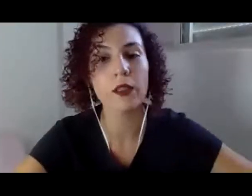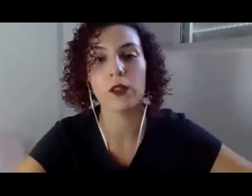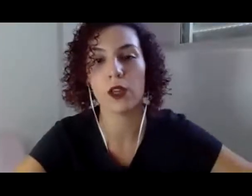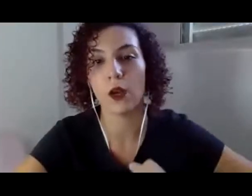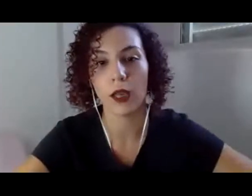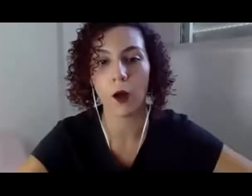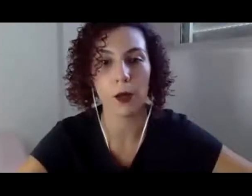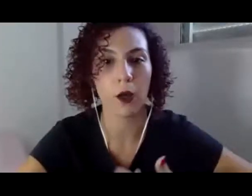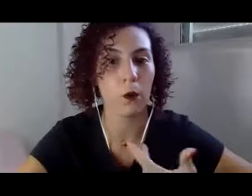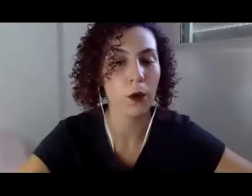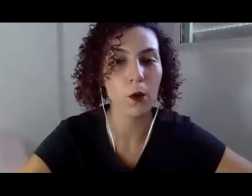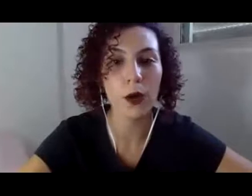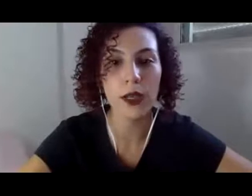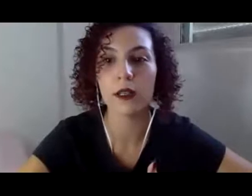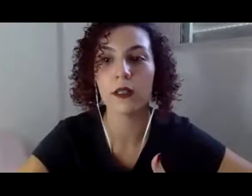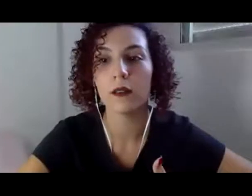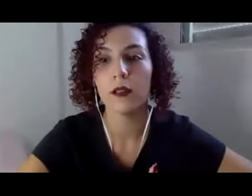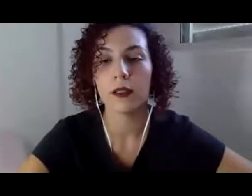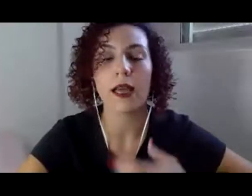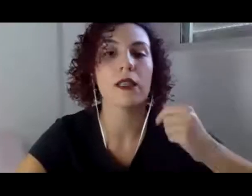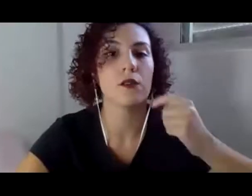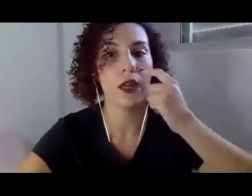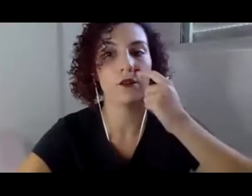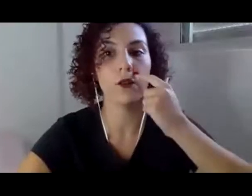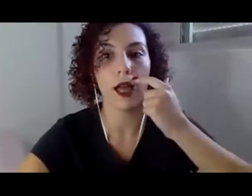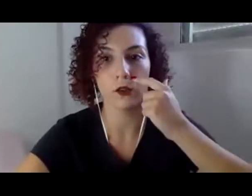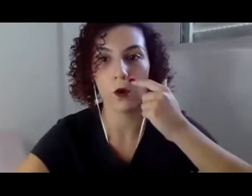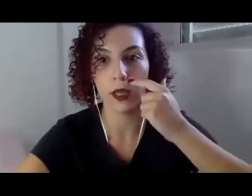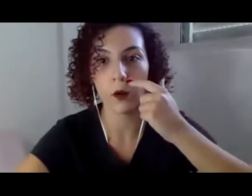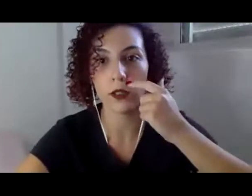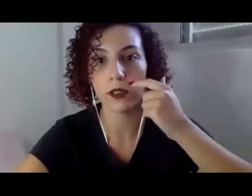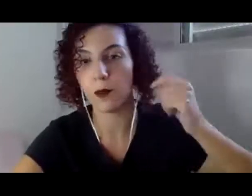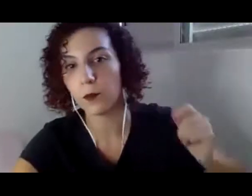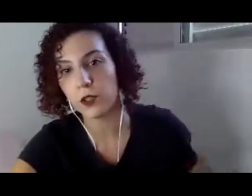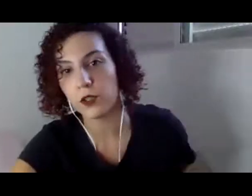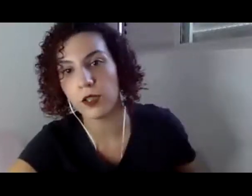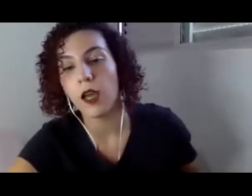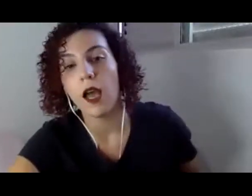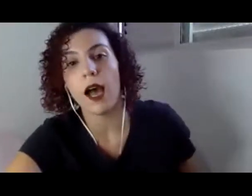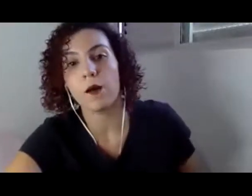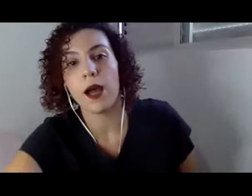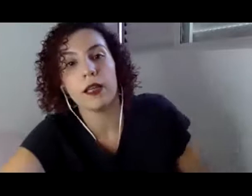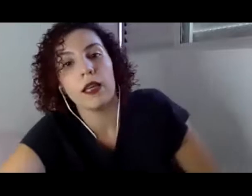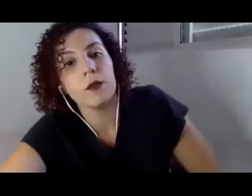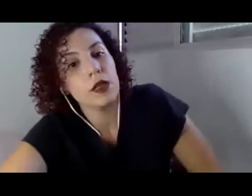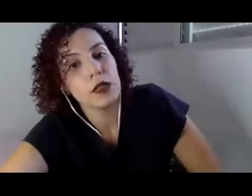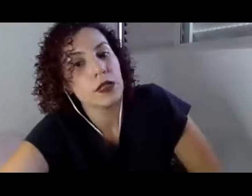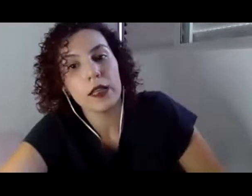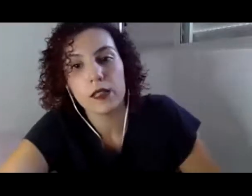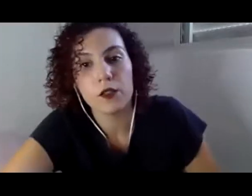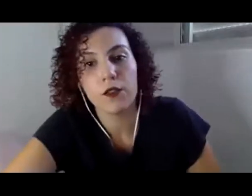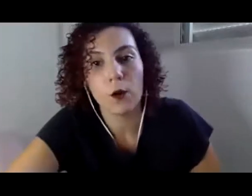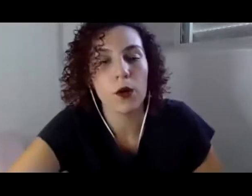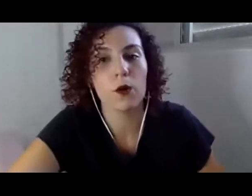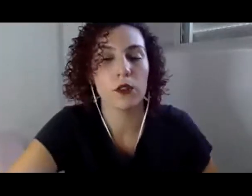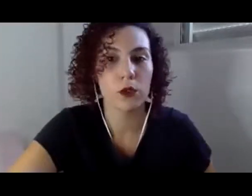Tudo certo, gente? Alguém quer comentar alguma coisa? Tá? Vocês fiquem à vontade. Qualquer coisa, também vou pedir a Maria aí, minha